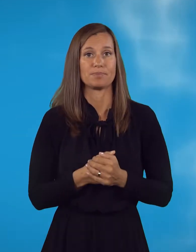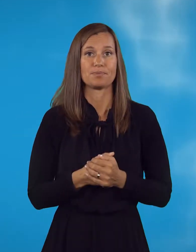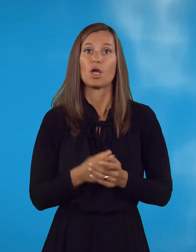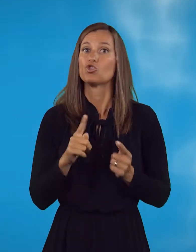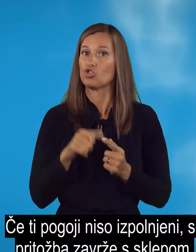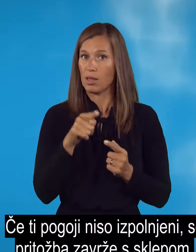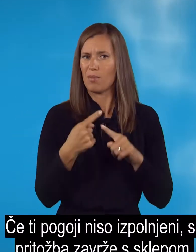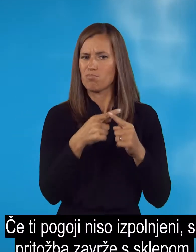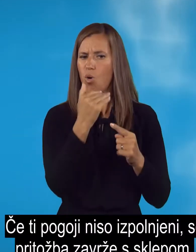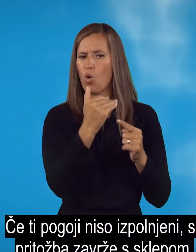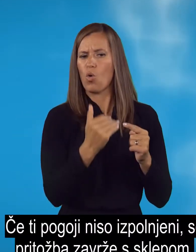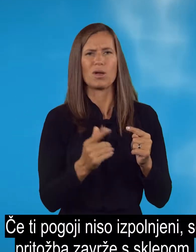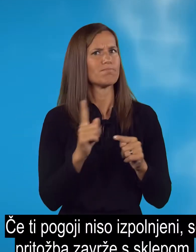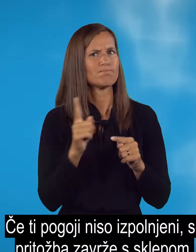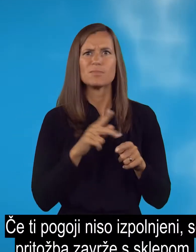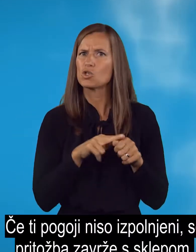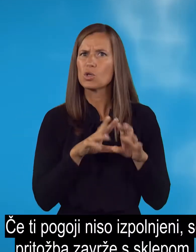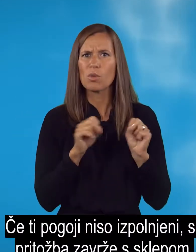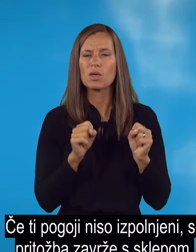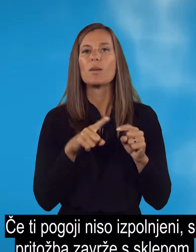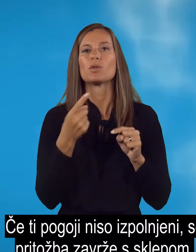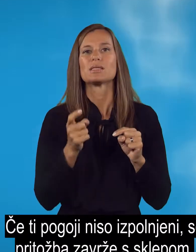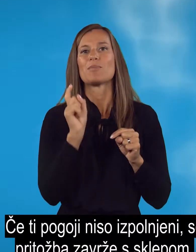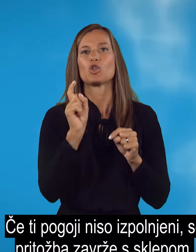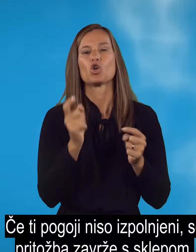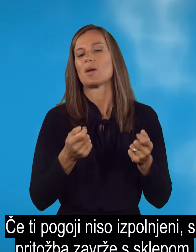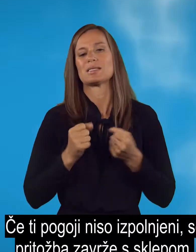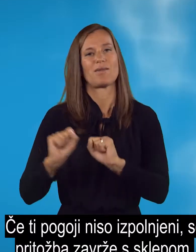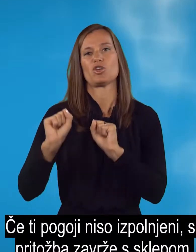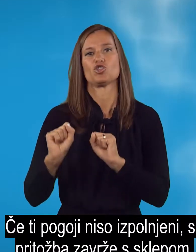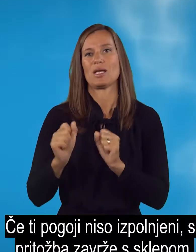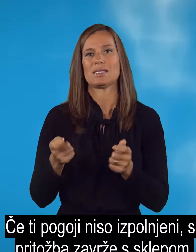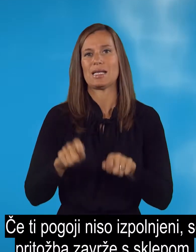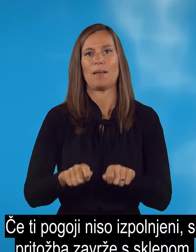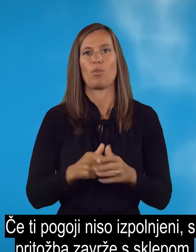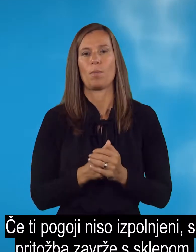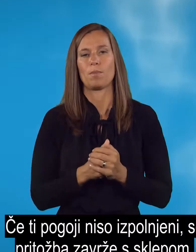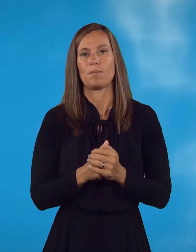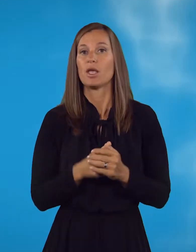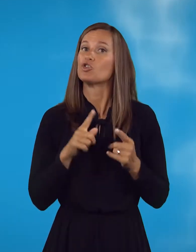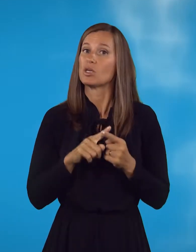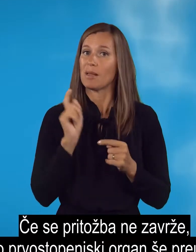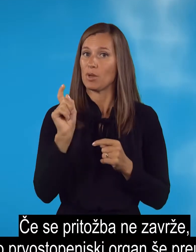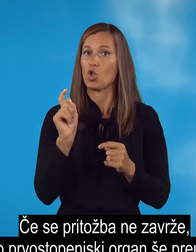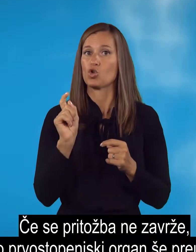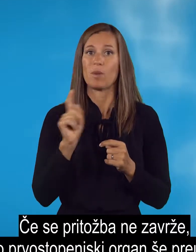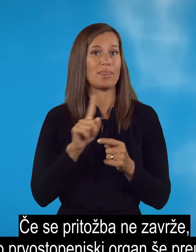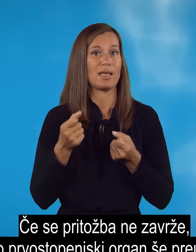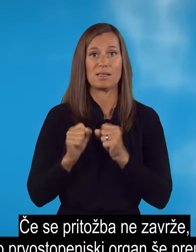Če ti pogoji niso izpolnjeni, se pritožba zavrže s sklepom. Če se pritožba ne